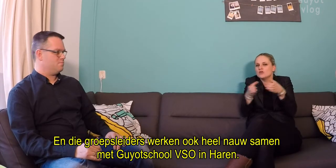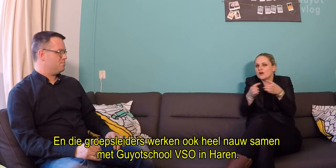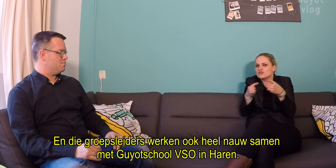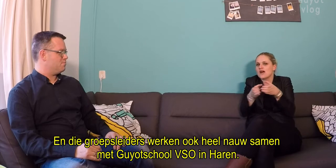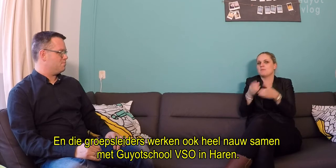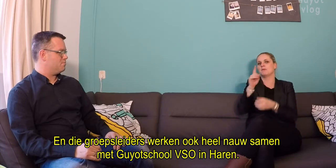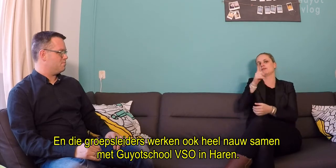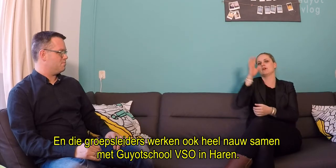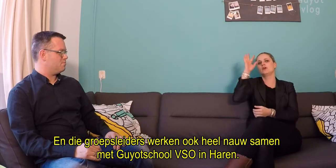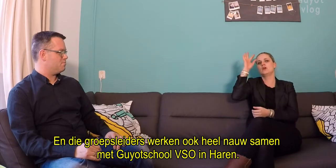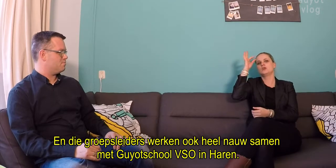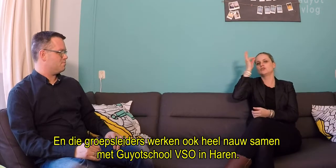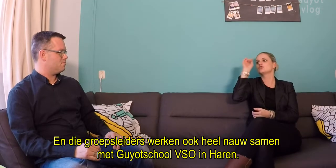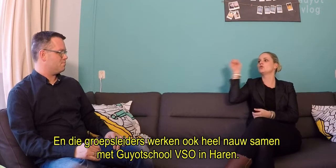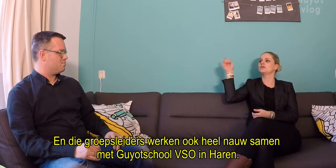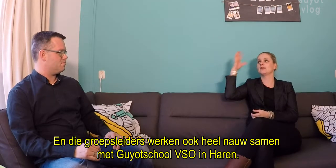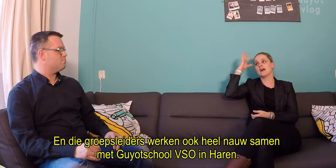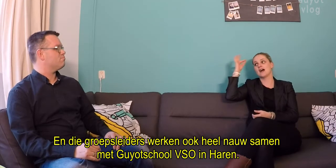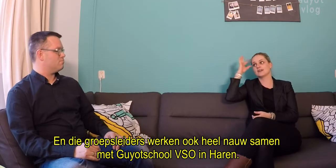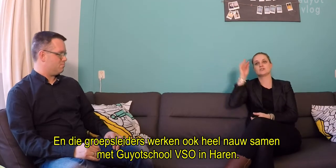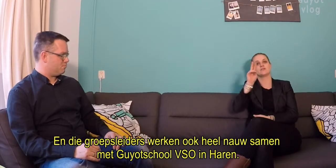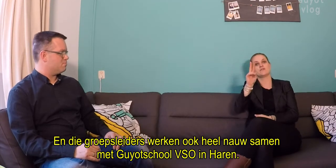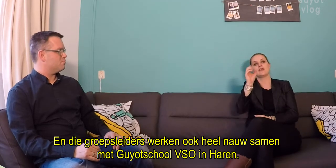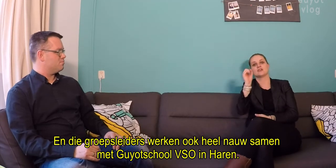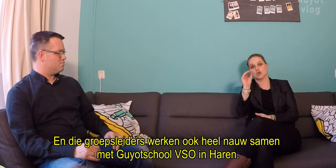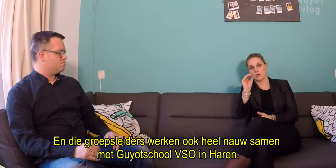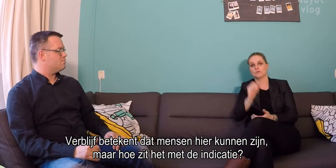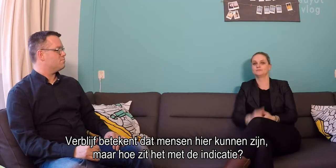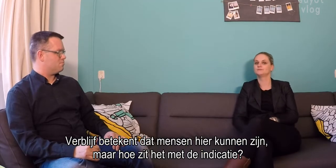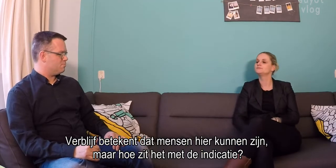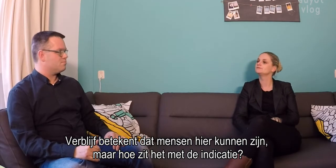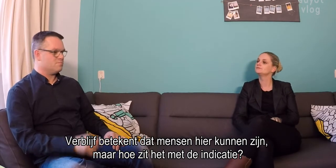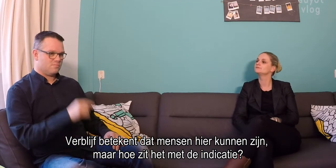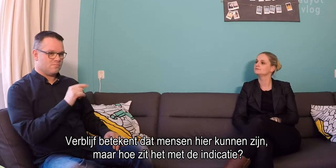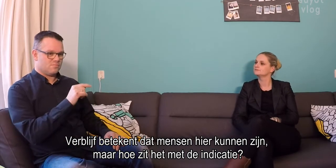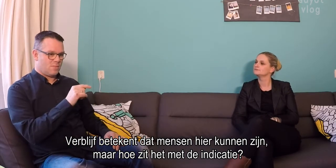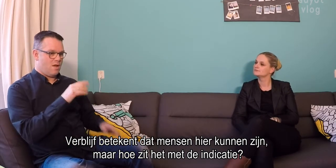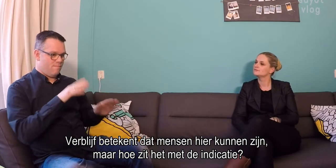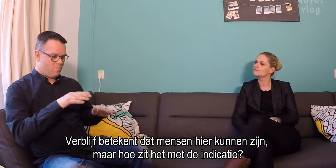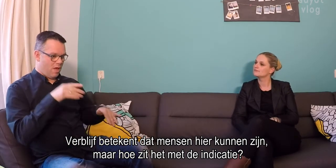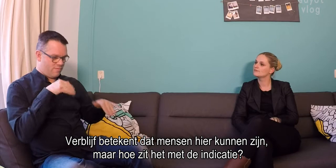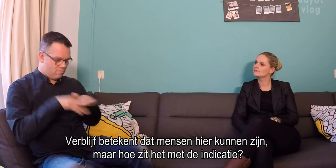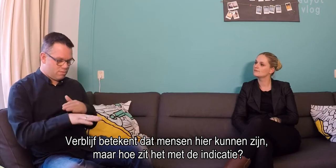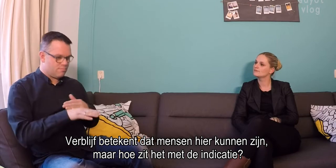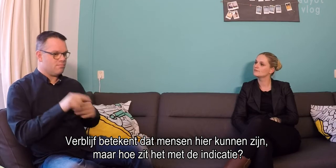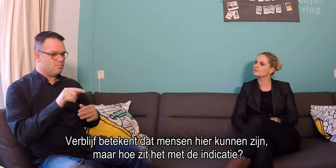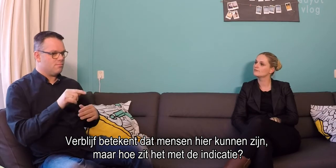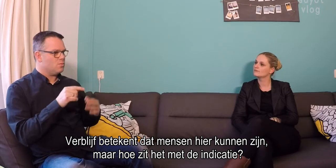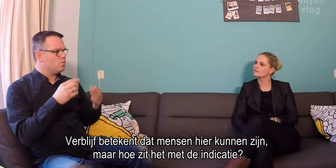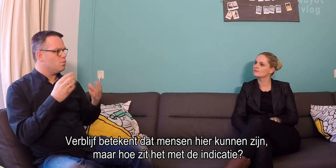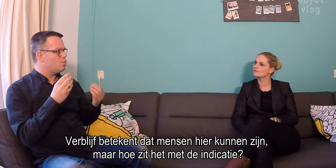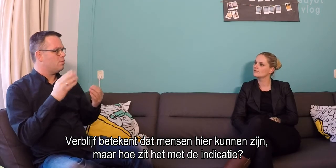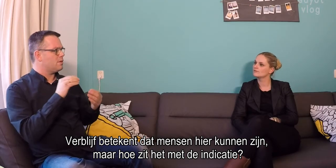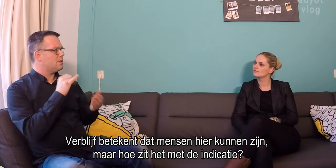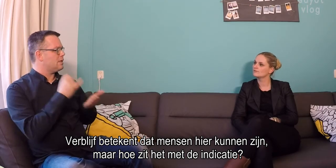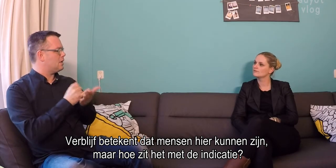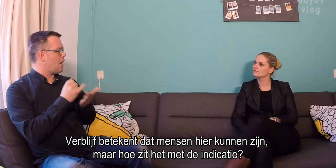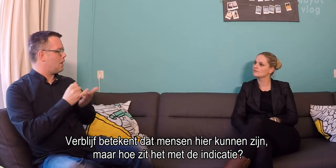nauw samen met de school die in Haarlem is. Oké, ja. Dus het verblijf betekent dat mensen hier kunnen zijn. Maar hoe zit dat